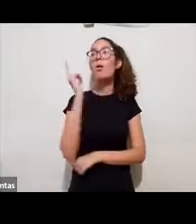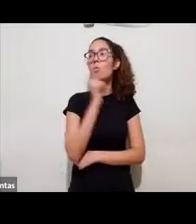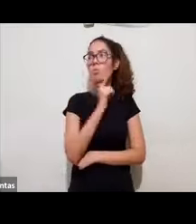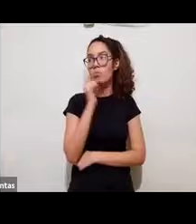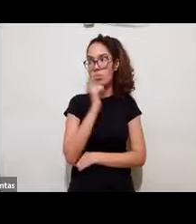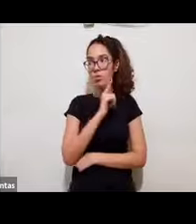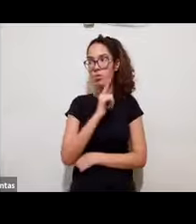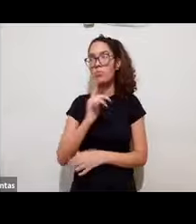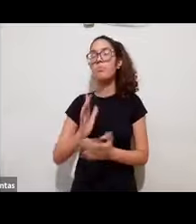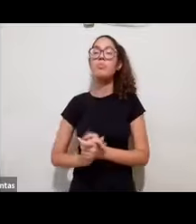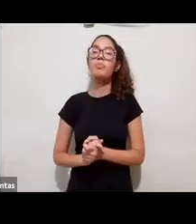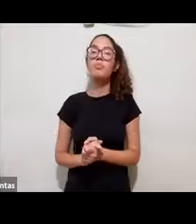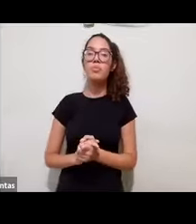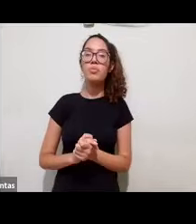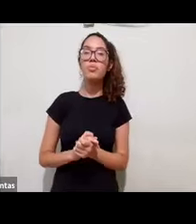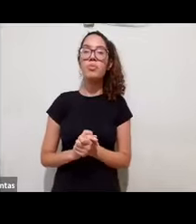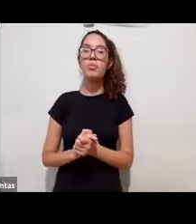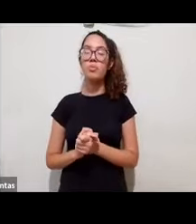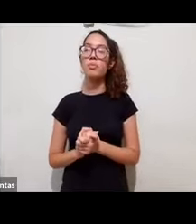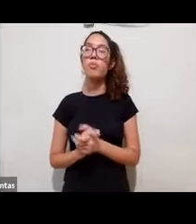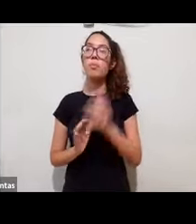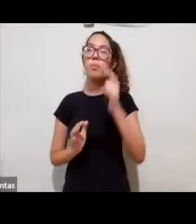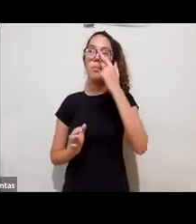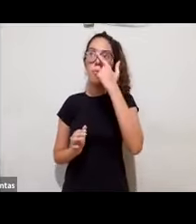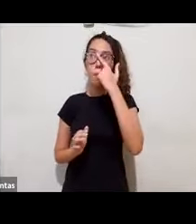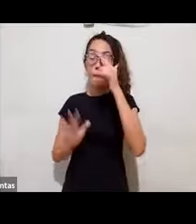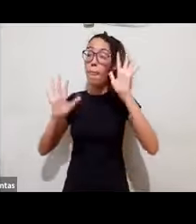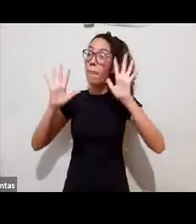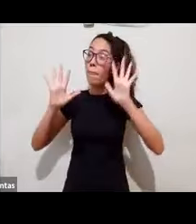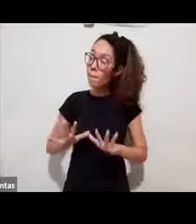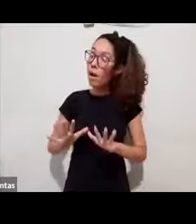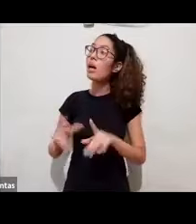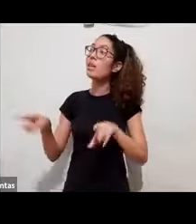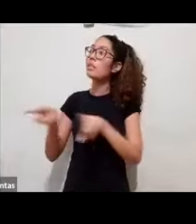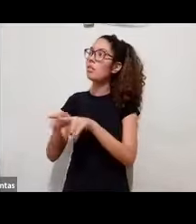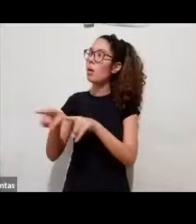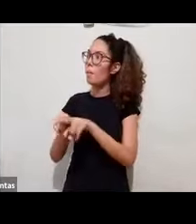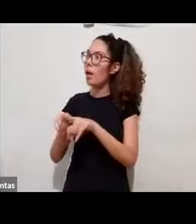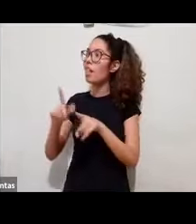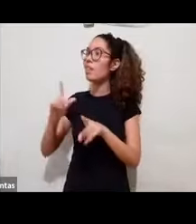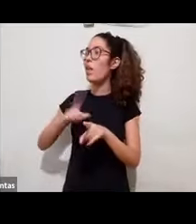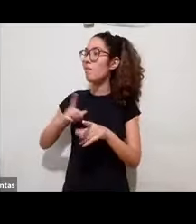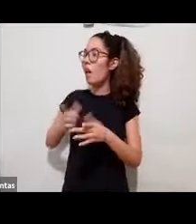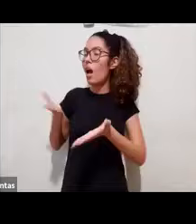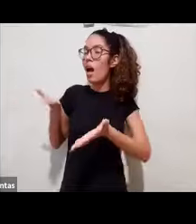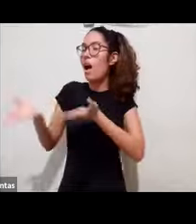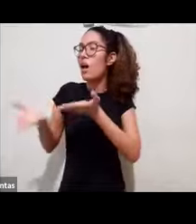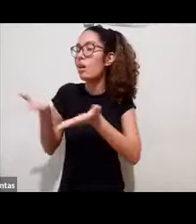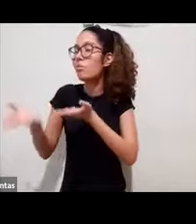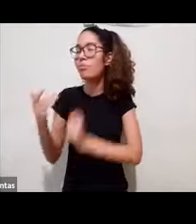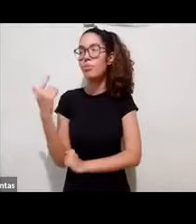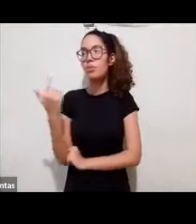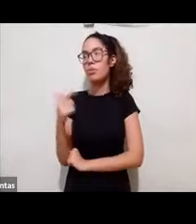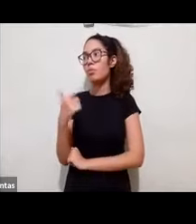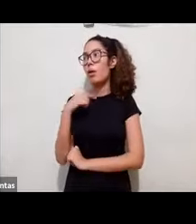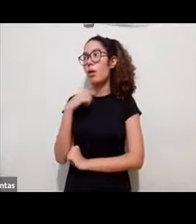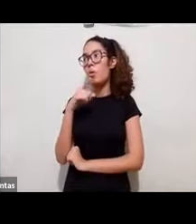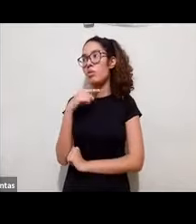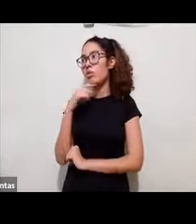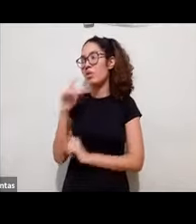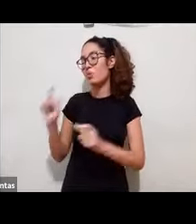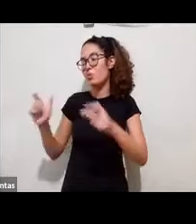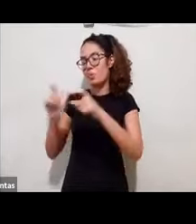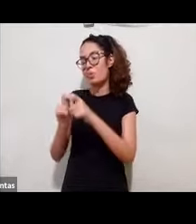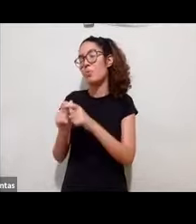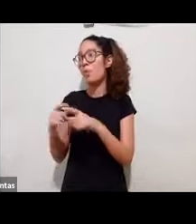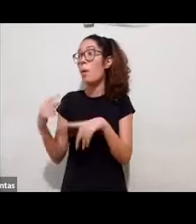né? Mas, ao mesmo tempo, que houve uma grande desassistência. Foi curioso ver que